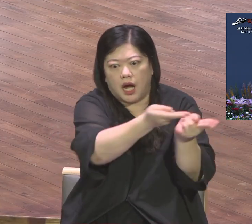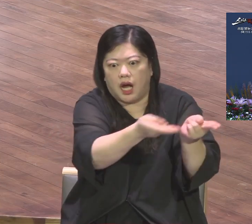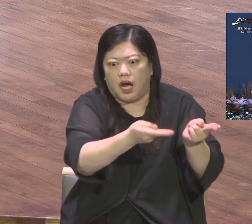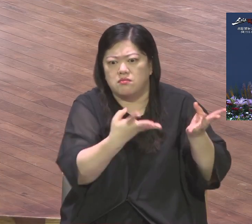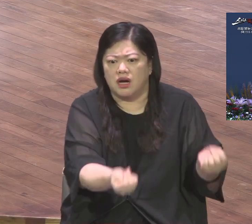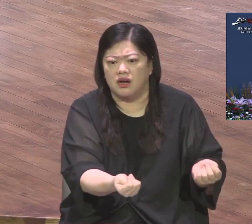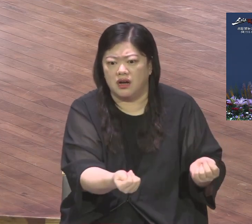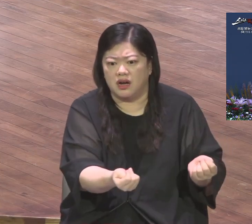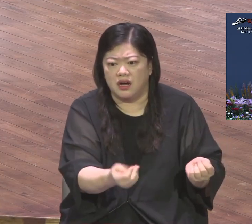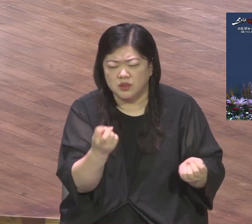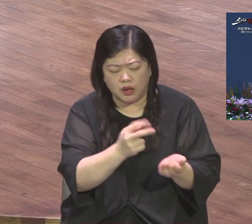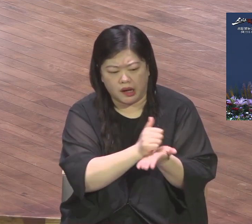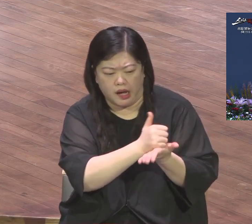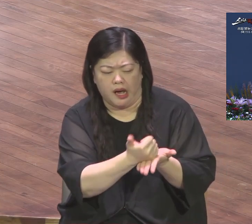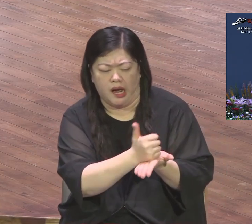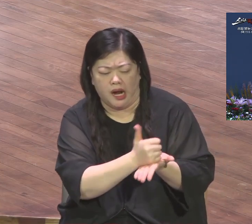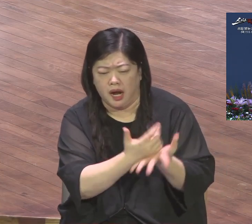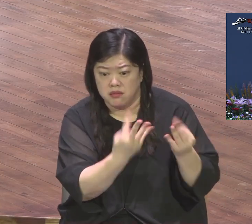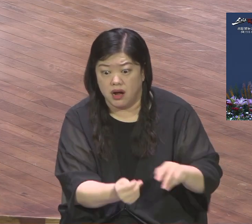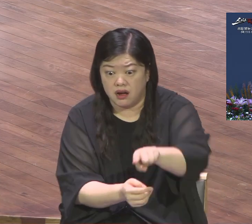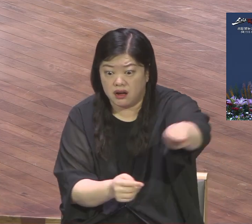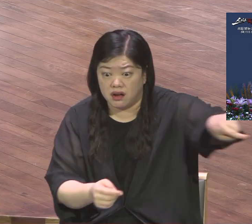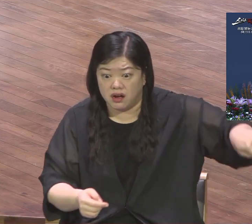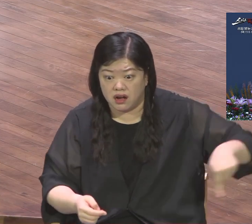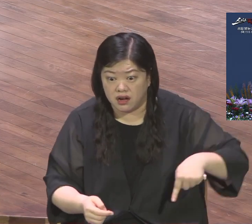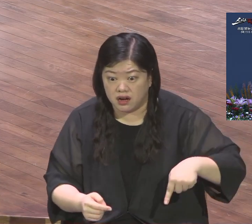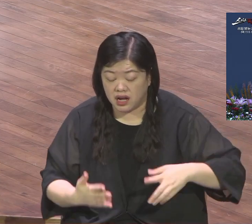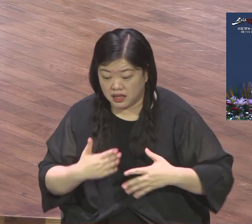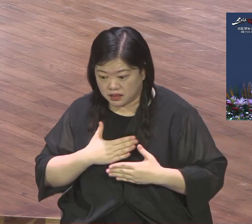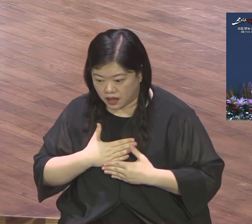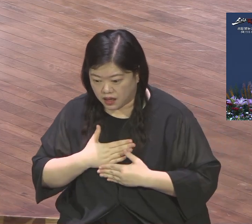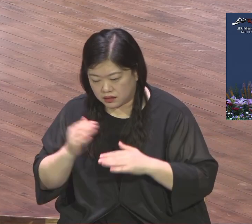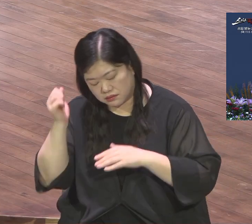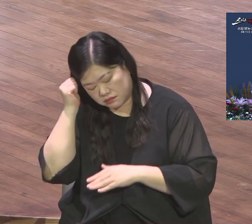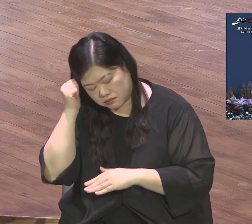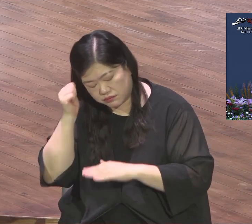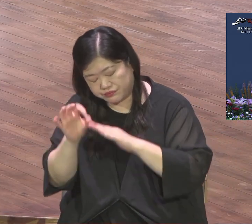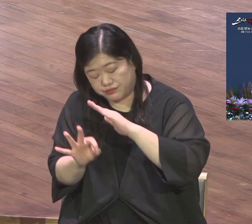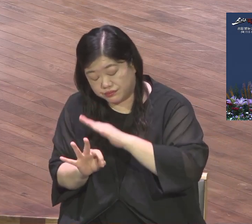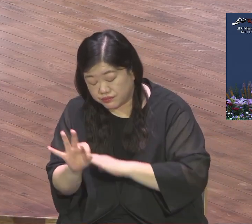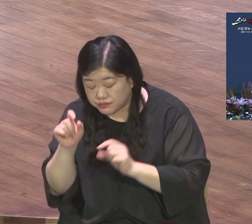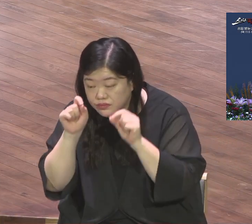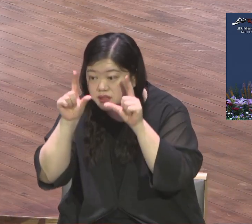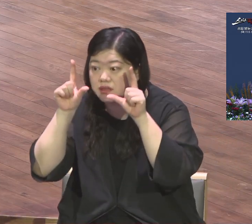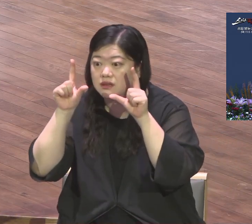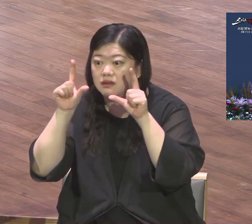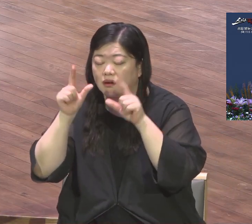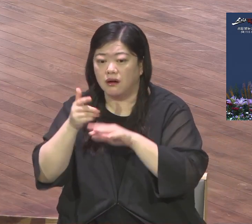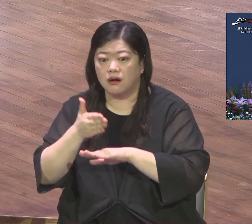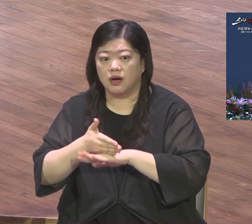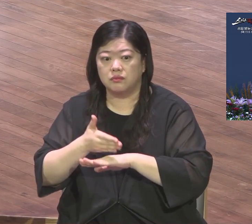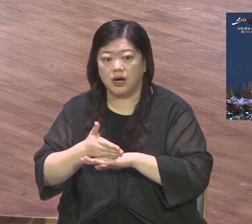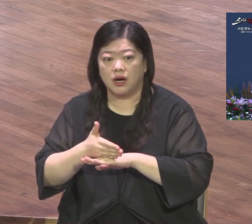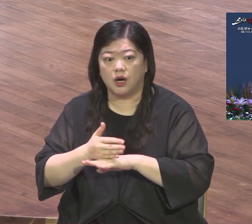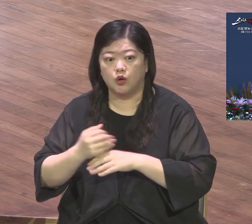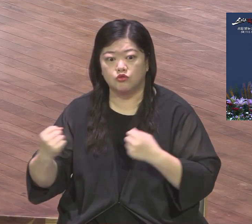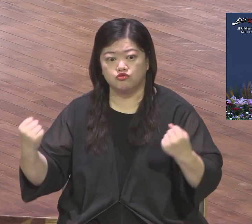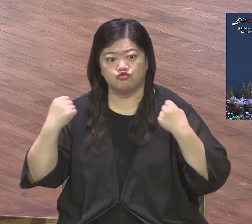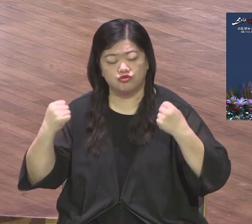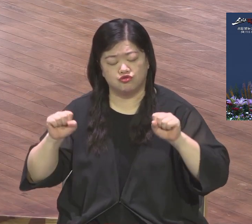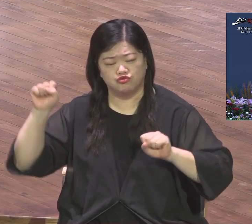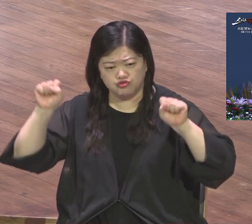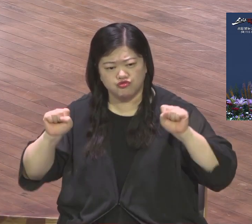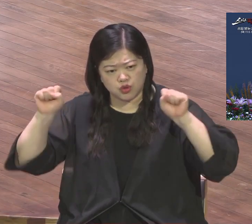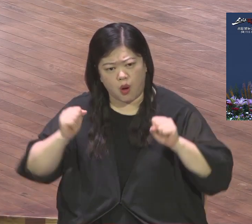그냥 죽느냐 사느냐 지금 또 막 고통 속에서 있는데 아이 그 멀쩡한 몸 가지고 하나님 앞에 나와 예배할 수